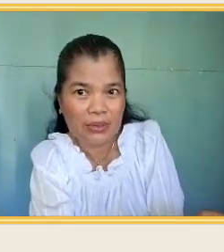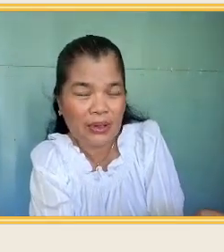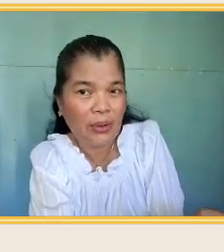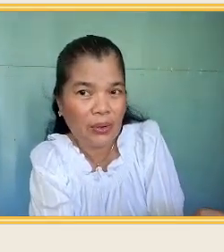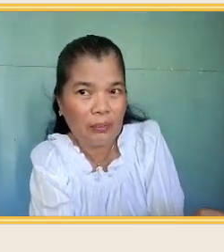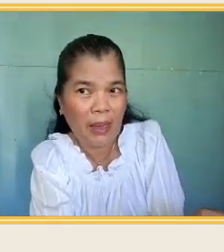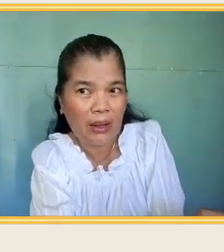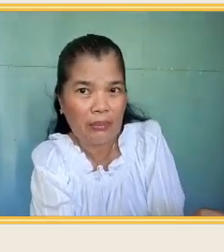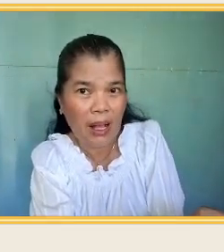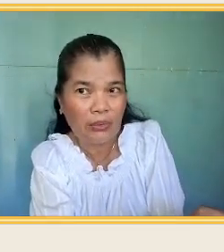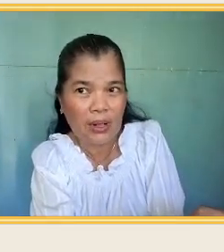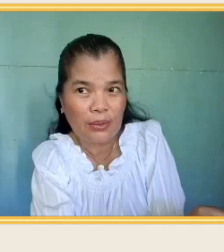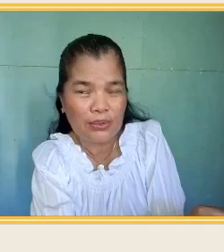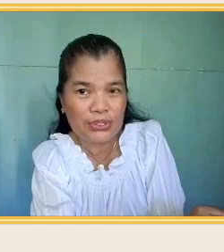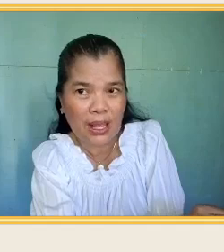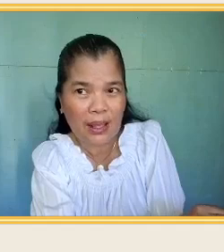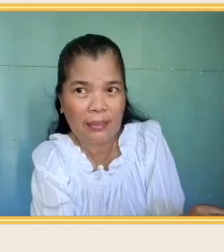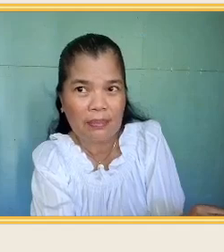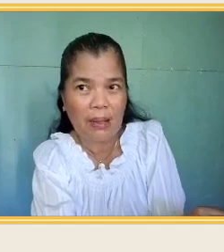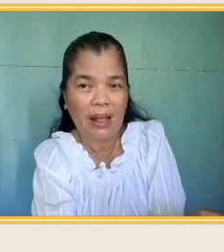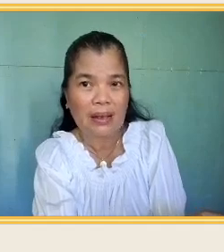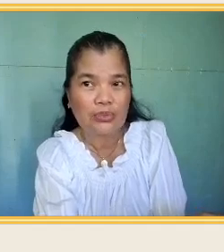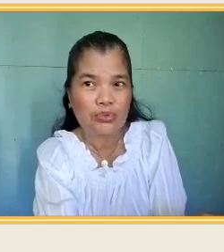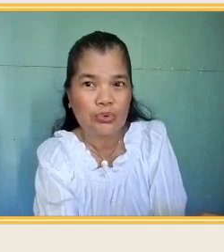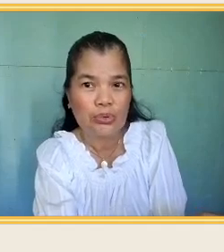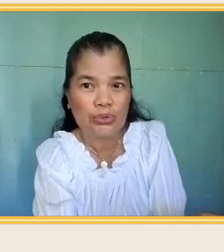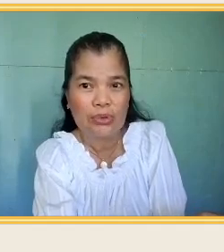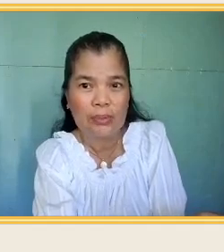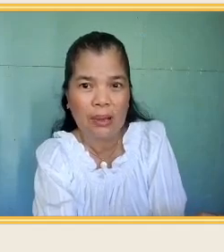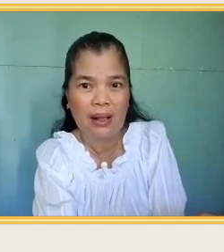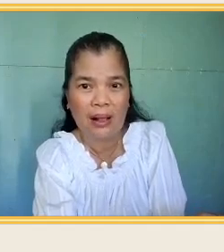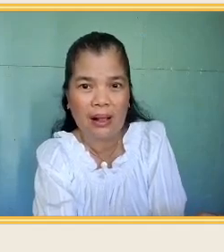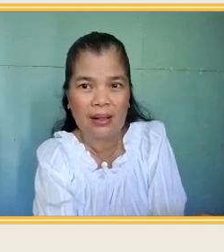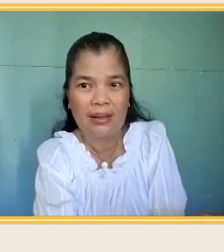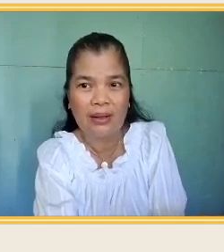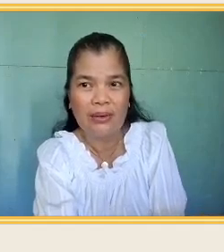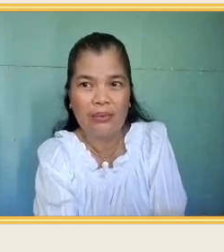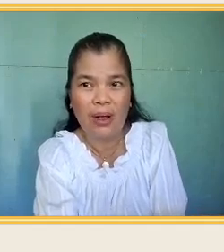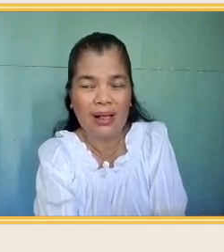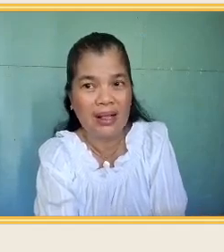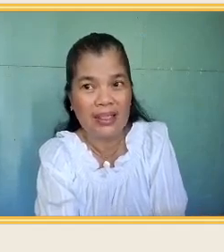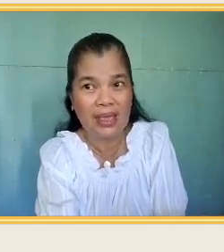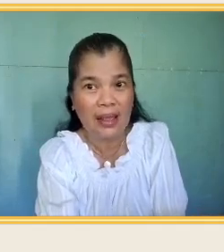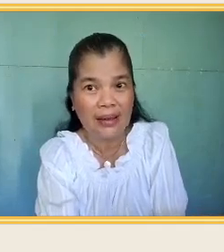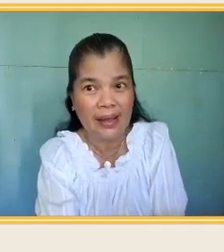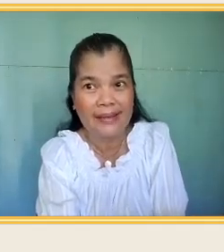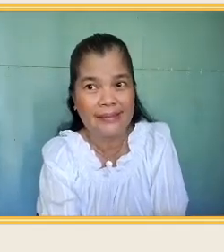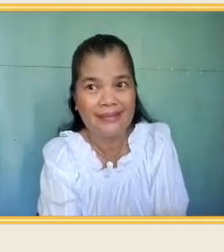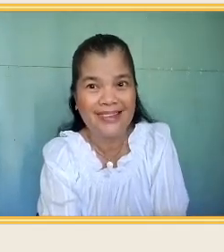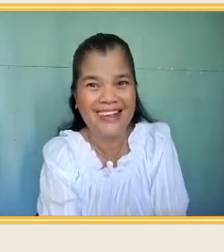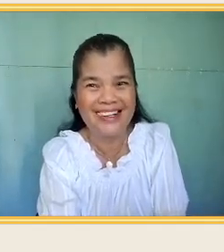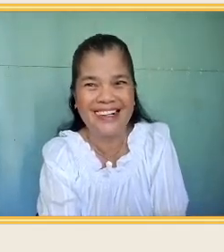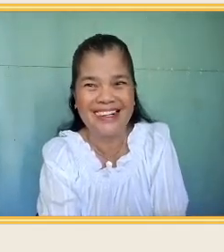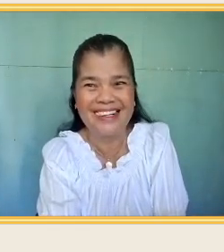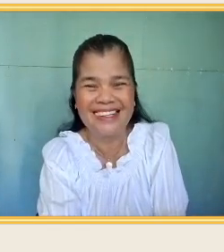Anybody? Meron ba akong kausap? Baka natutulog yung iba, ha? Walang